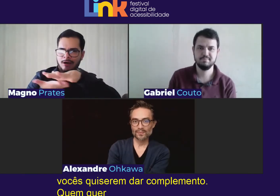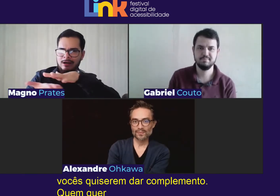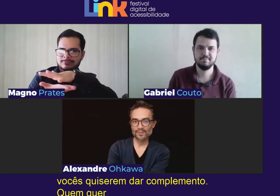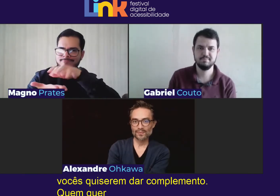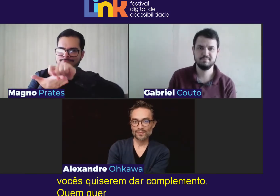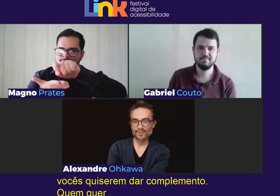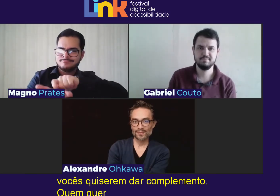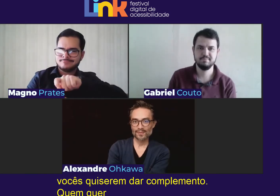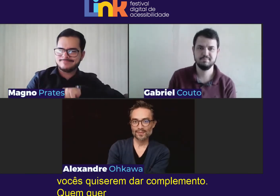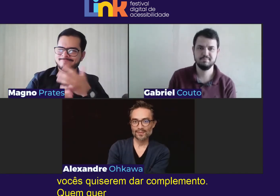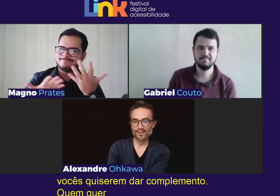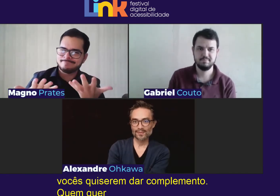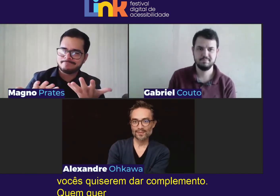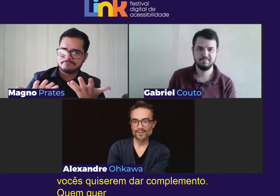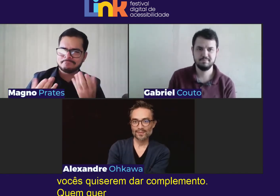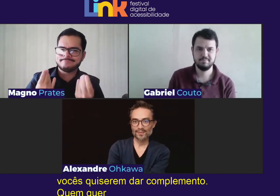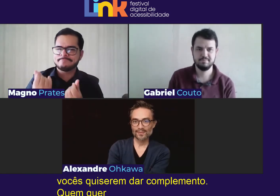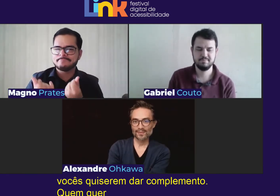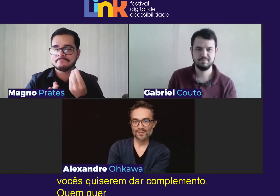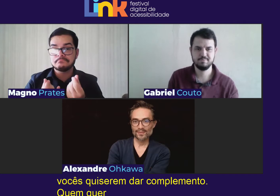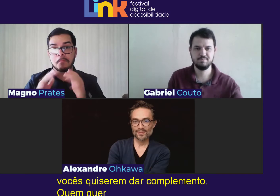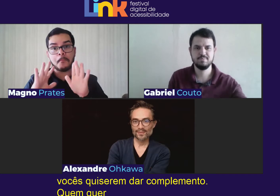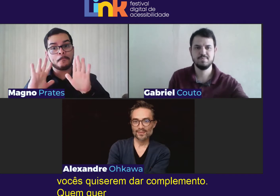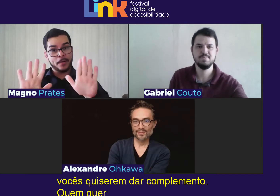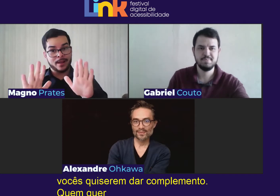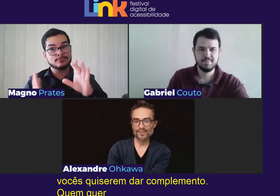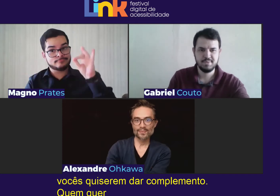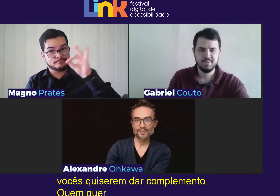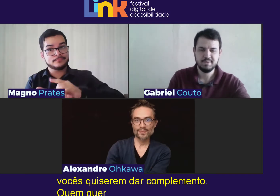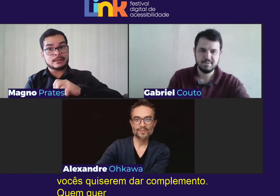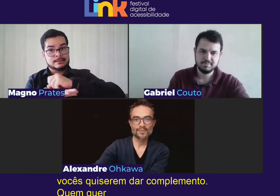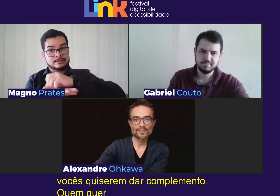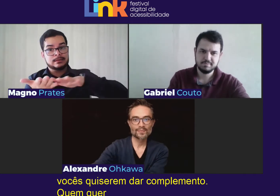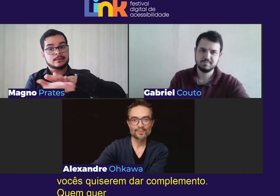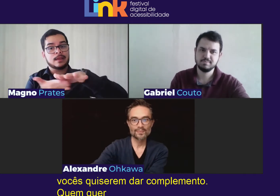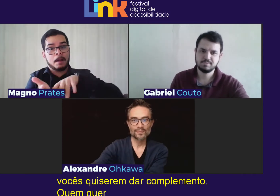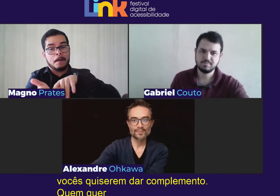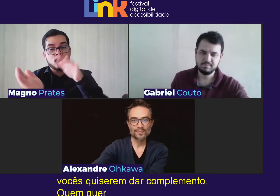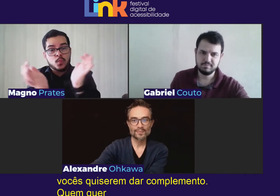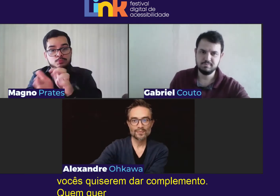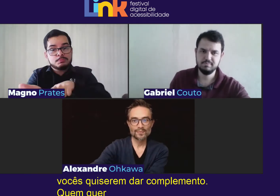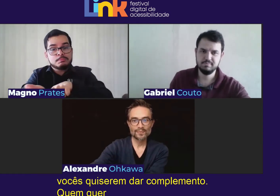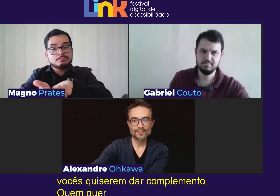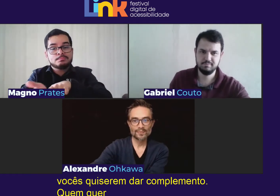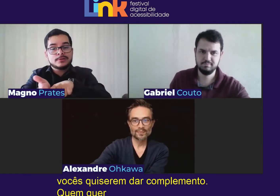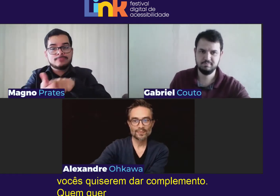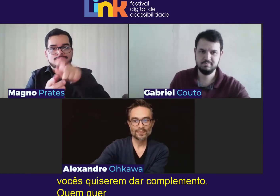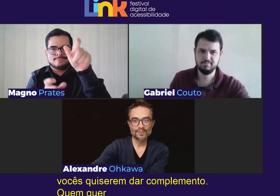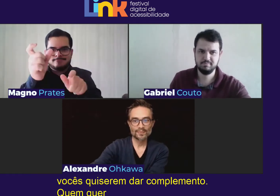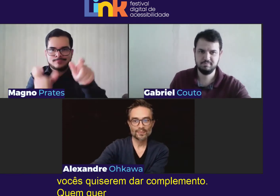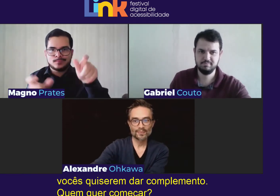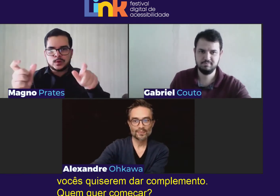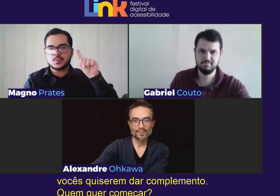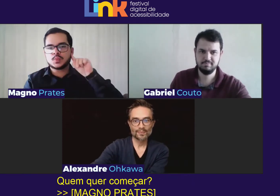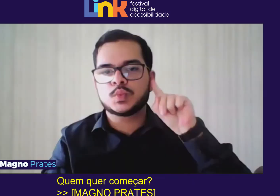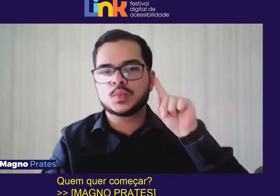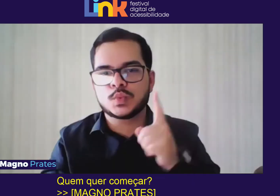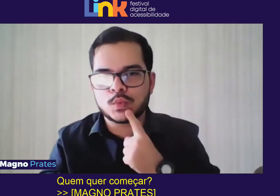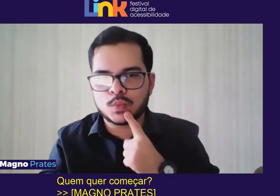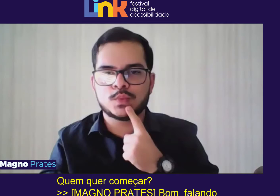Bom, falando sobre o Signwright, eu acho que a gente evoluiu, mas de verdade ainda faltam algumas coisas. Os grupos, a gente